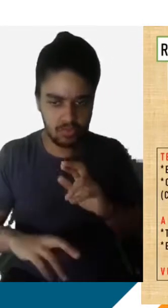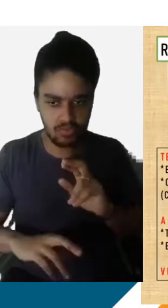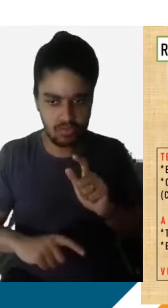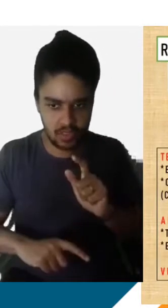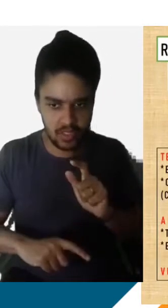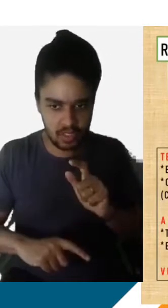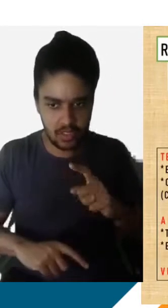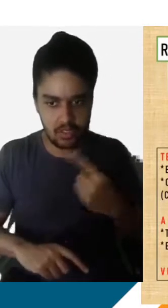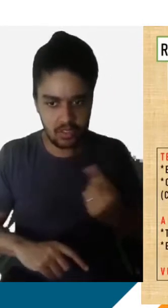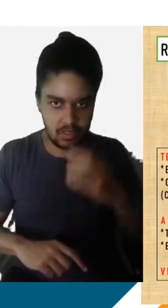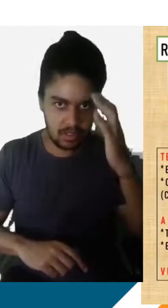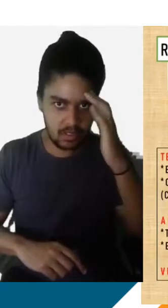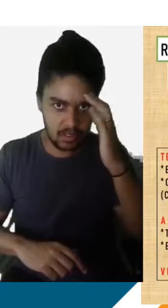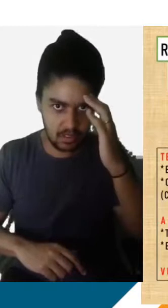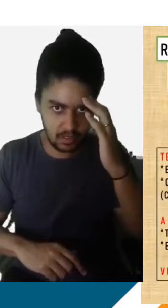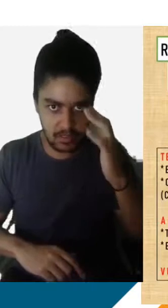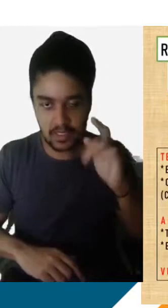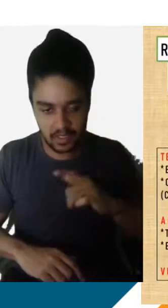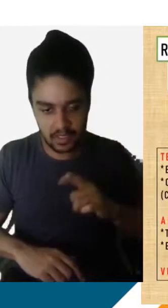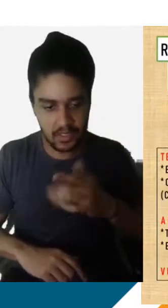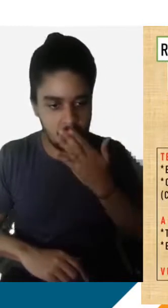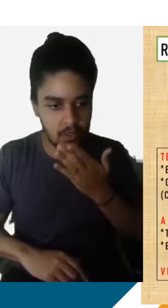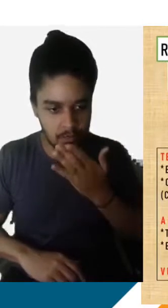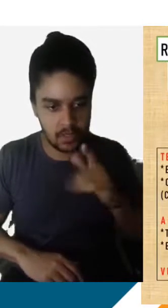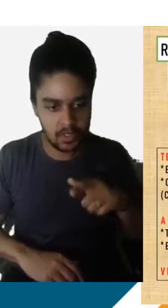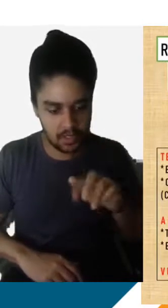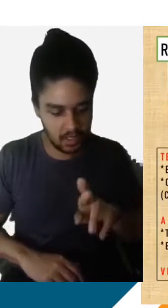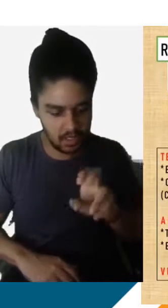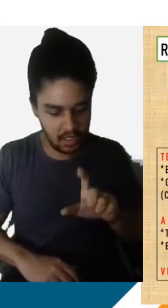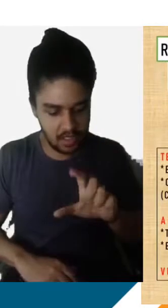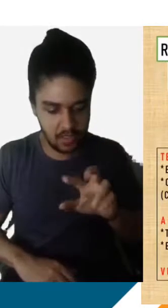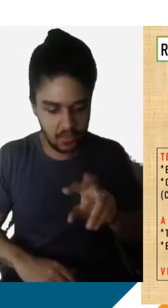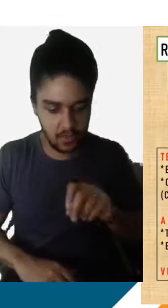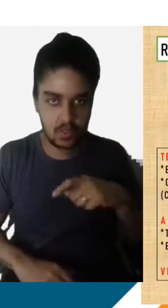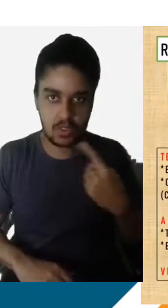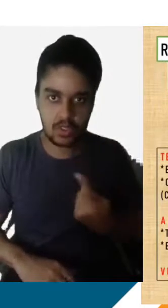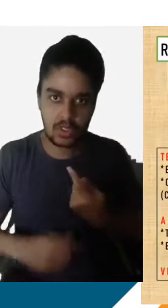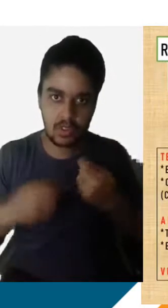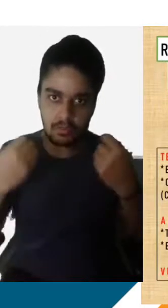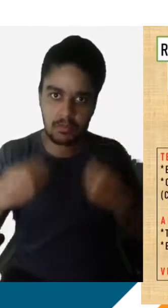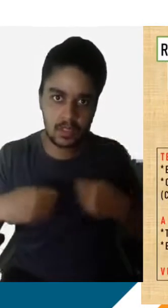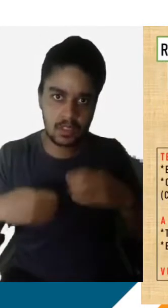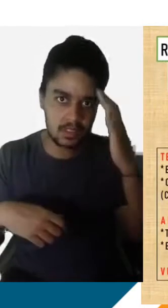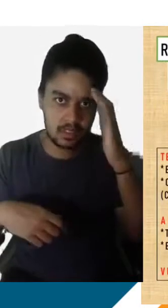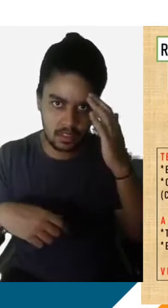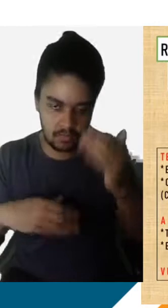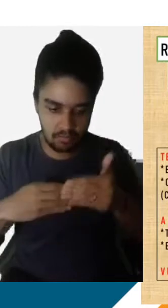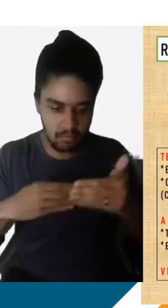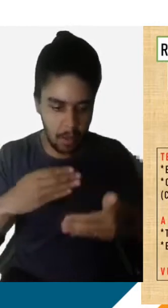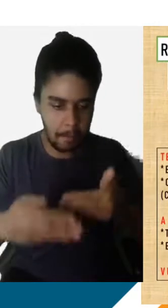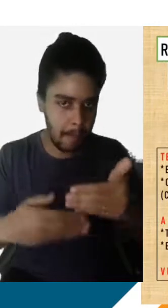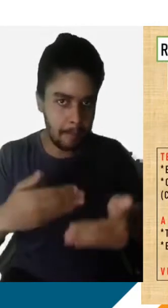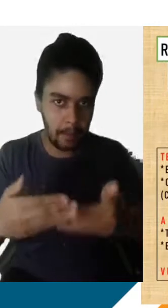diferentes. E a gente, para compreender essas fisionomias, esses relevos, a gente precisa entender